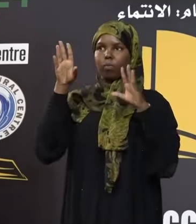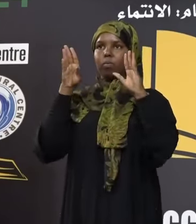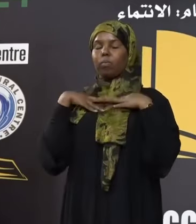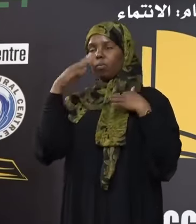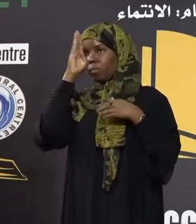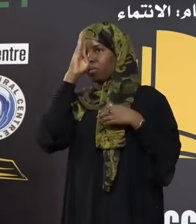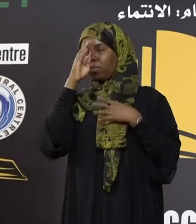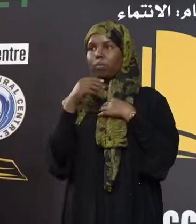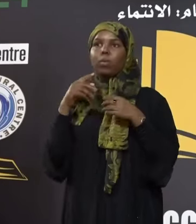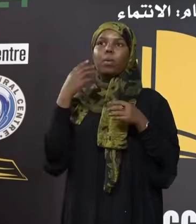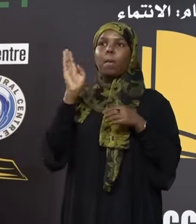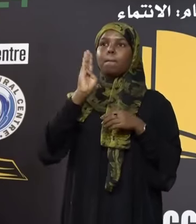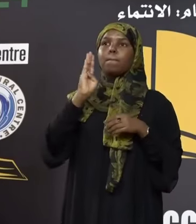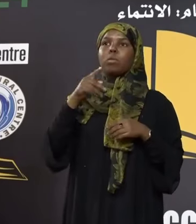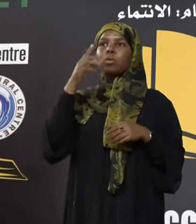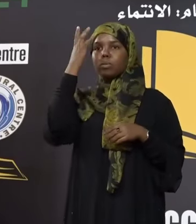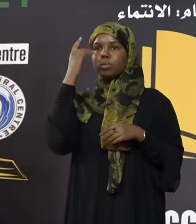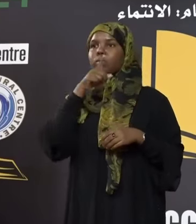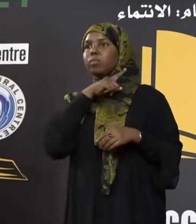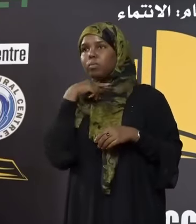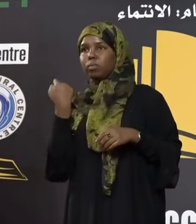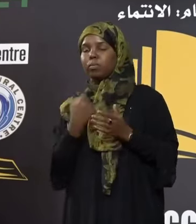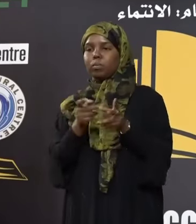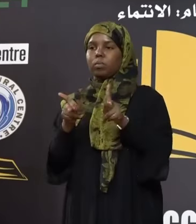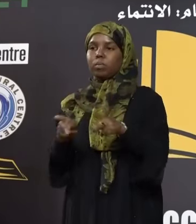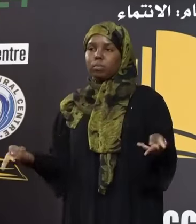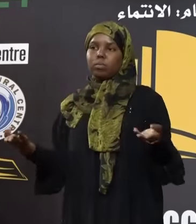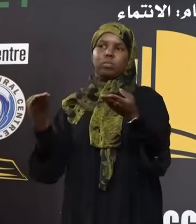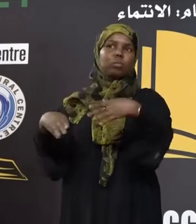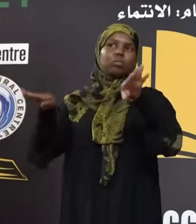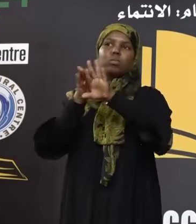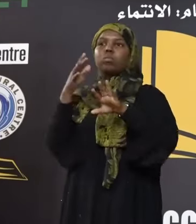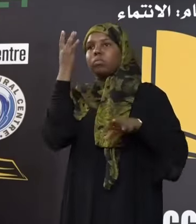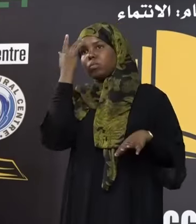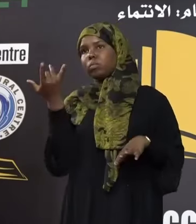ogolaado maxaa boorama loogu cararaya laga abaabulaya nabadgelyadeeda loo burburinaya